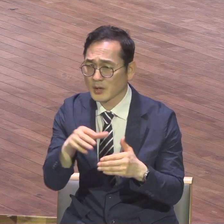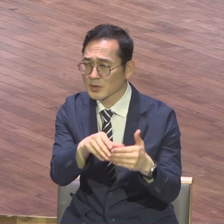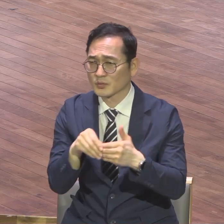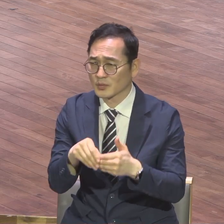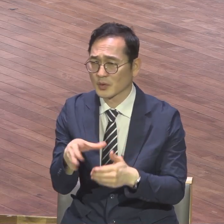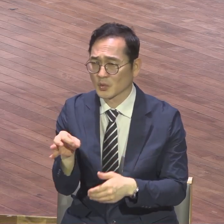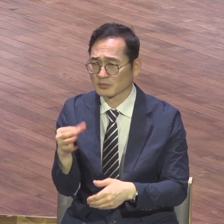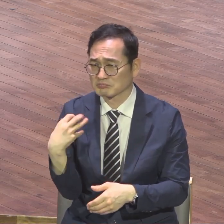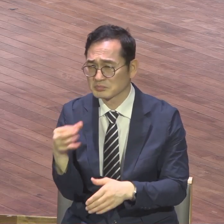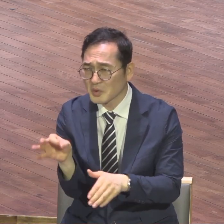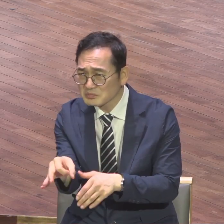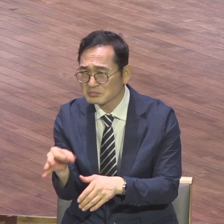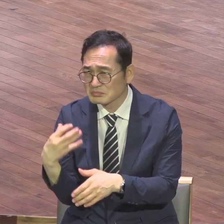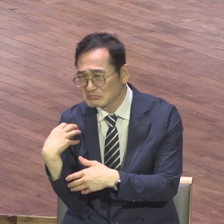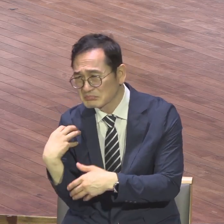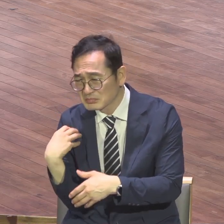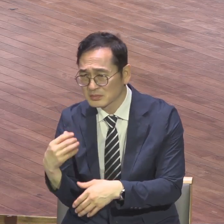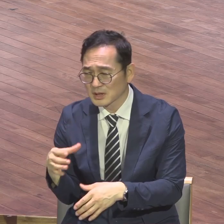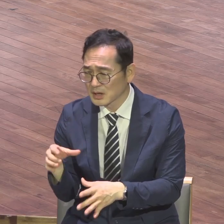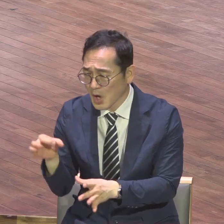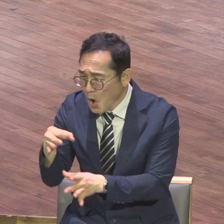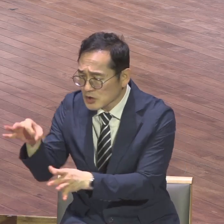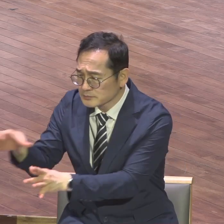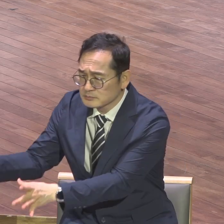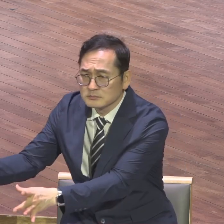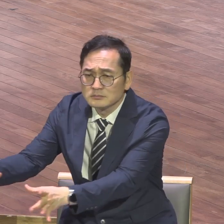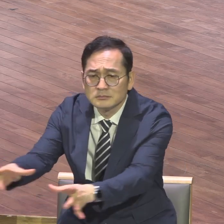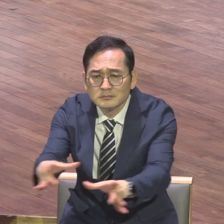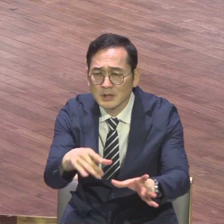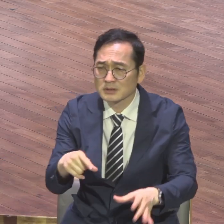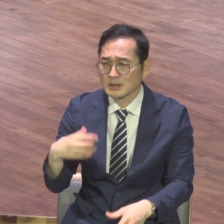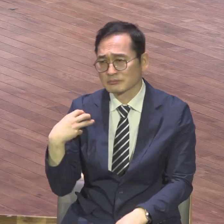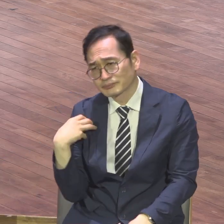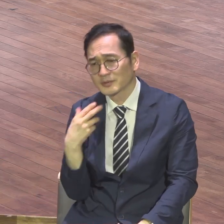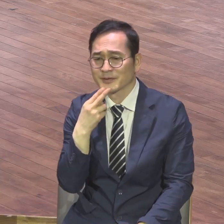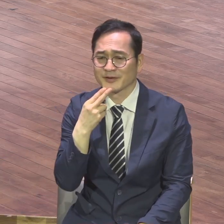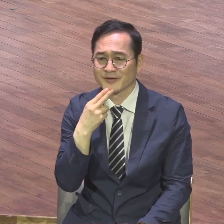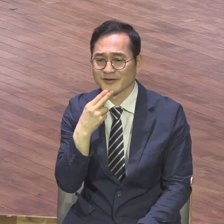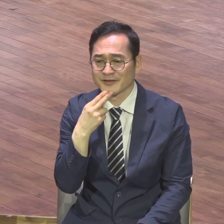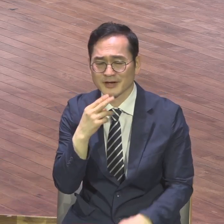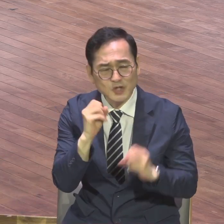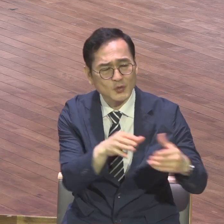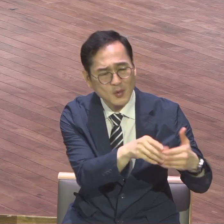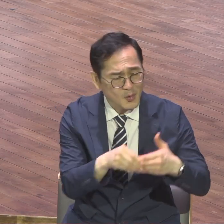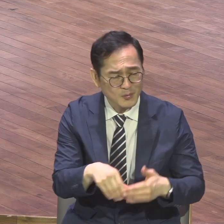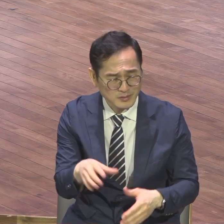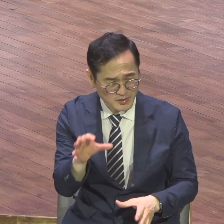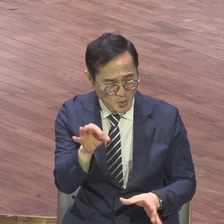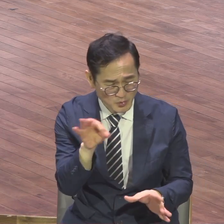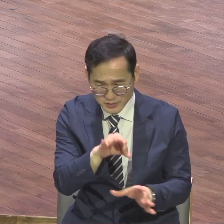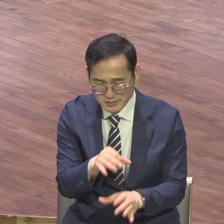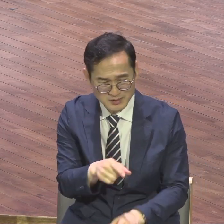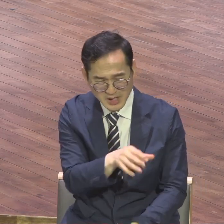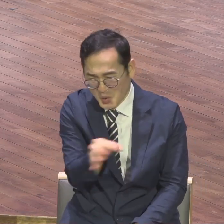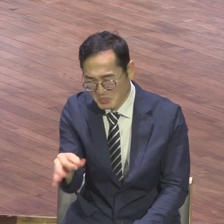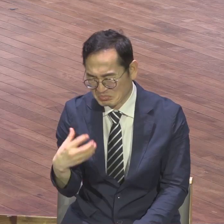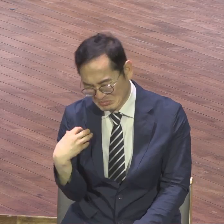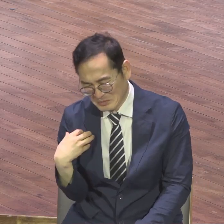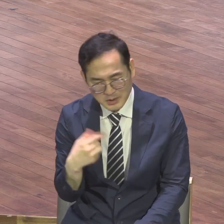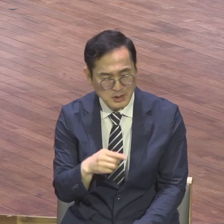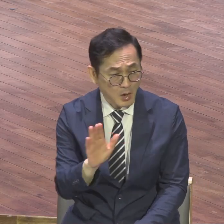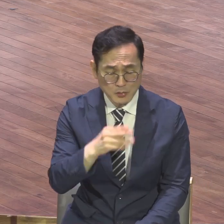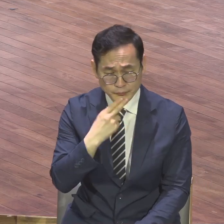몸은 편안하게, 방울이 안 돌리니까 부담 없고 편안하게 전도할 수 있어. 전도한 사람이 이제는 큰 힘을 얻을 수 있어.